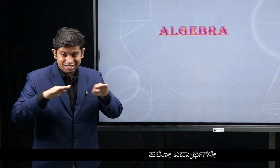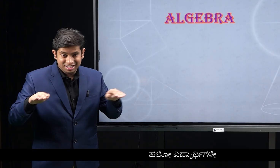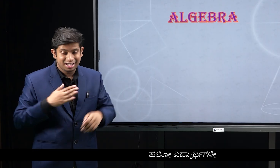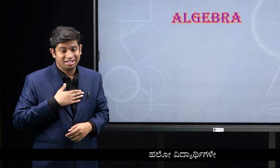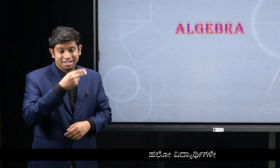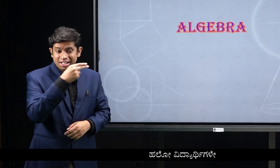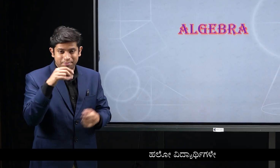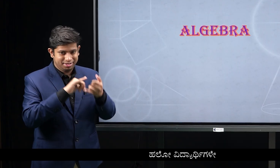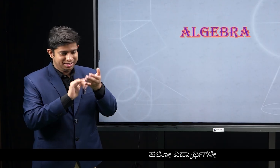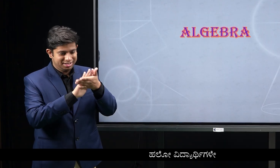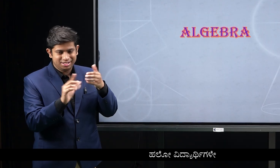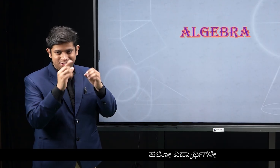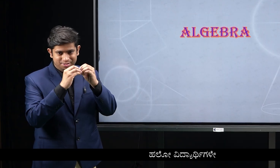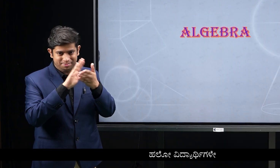ವಿದ್ಯಾರ್ಥಿಗಳೇ, ನಾನು ಪುಷ್ಪಾ ಮುರುಗೇಶ್ ಕುಳೇದ್.